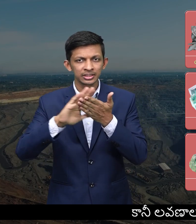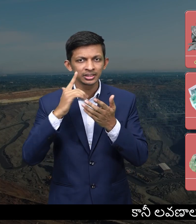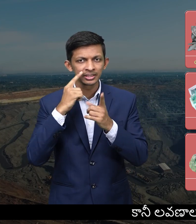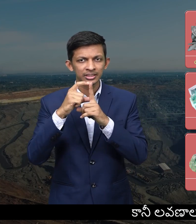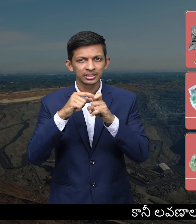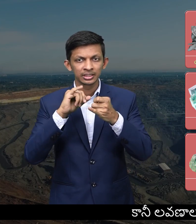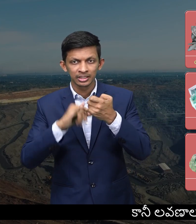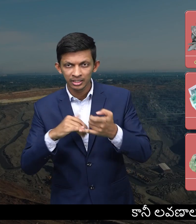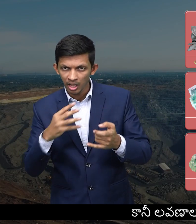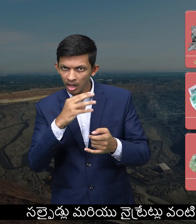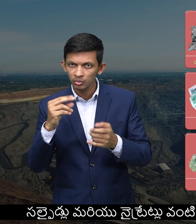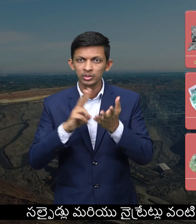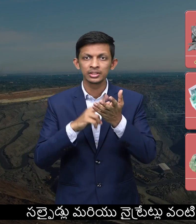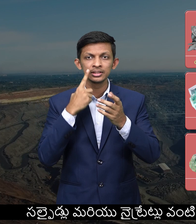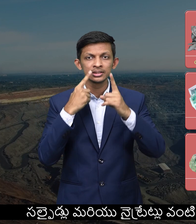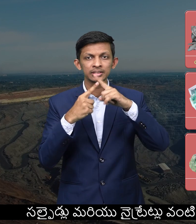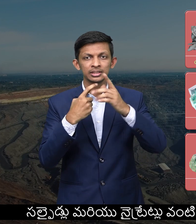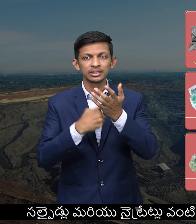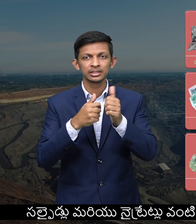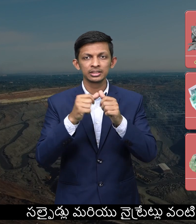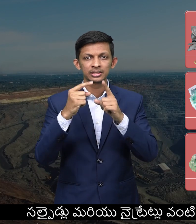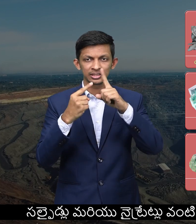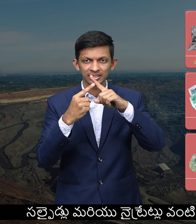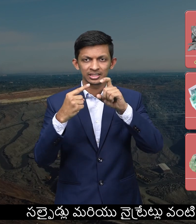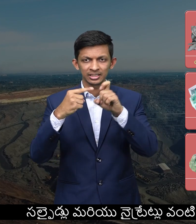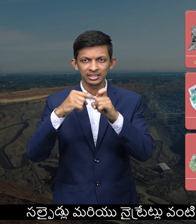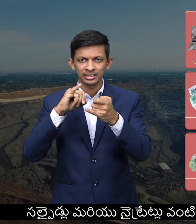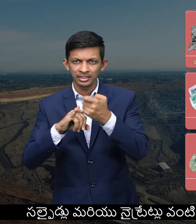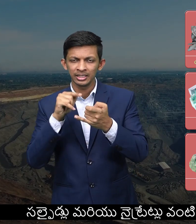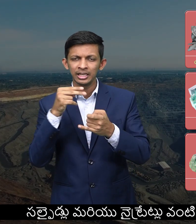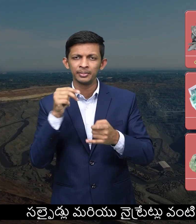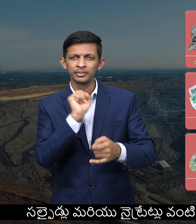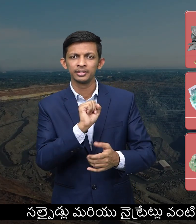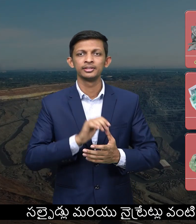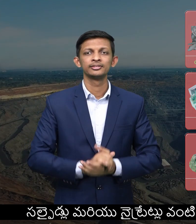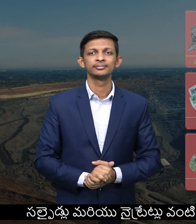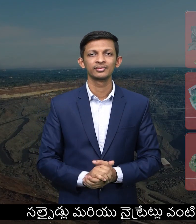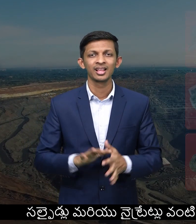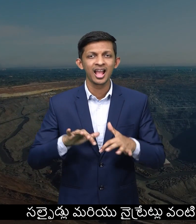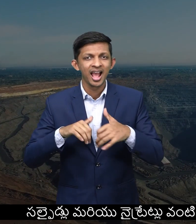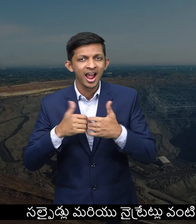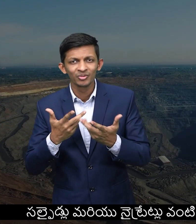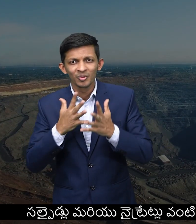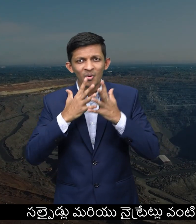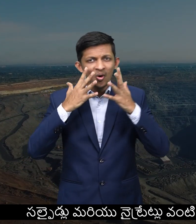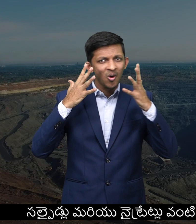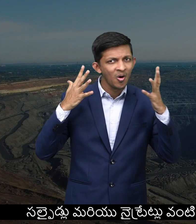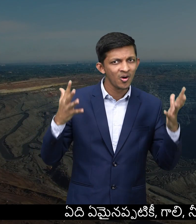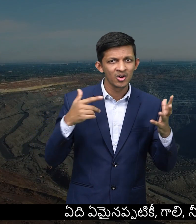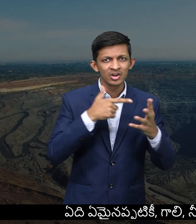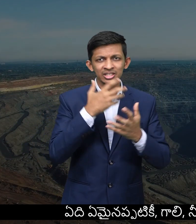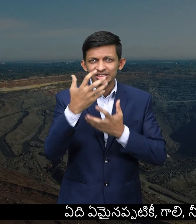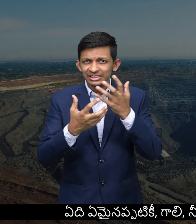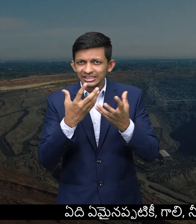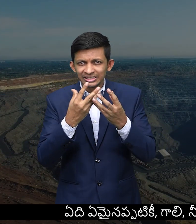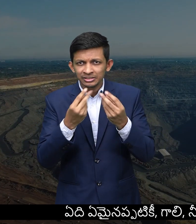ఆక్సైడ్లు, కార్బోనేట్లు, సల్ఫేడ్లు మరియు నైట్రేట్లు వంటి కొన్ని రకాల మిశ్రమ స్థితులలో కనిపిస్తాయి.